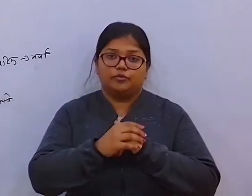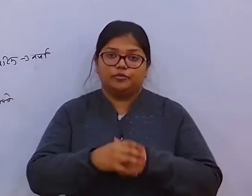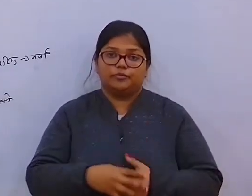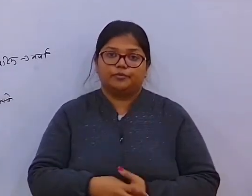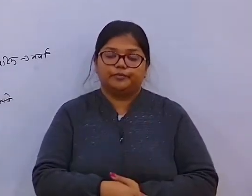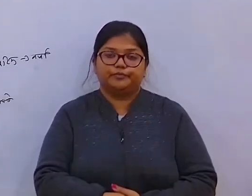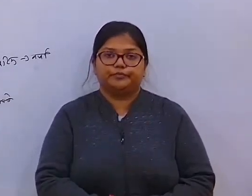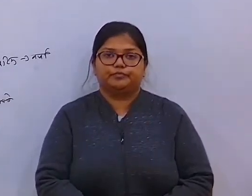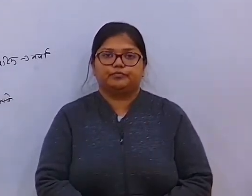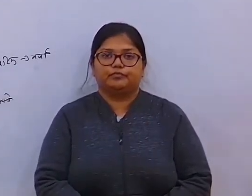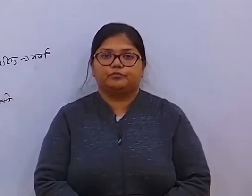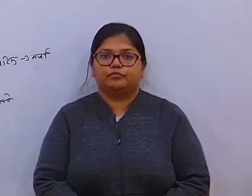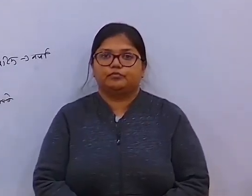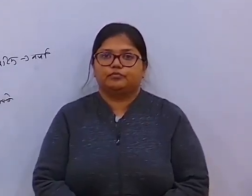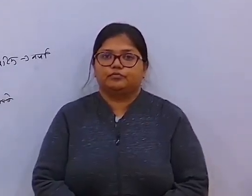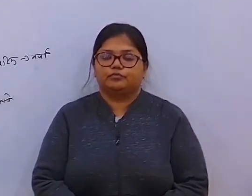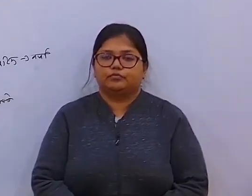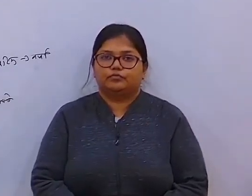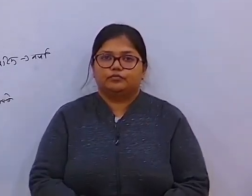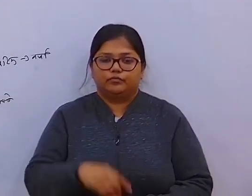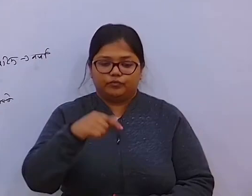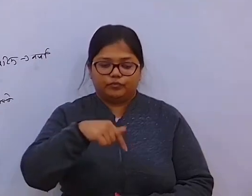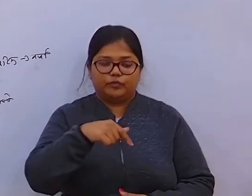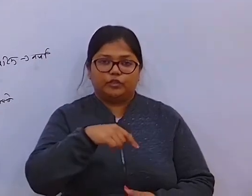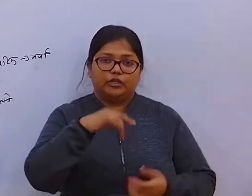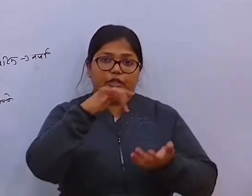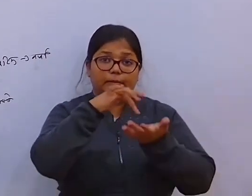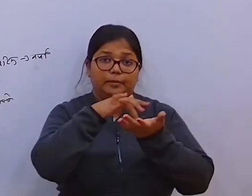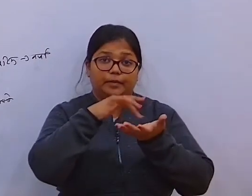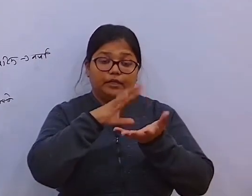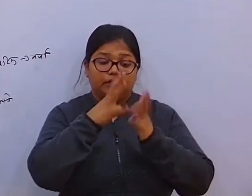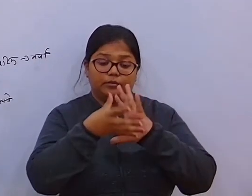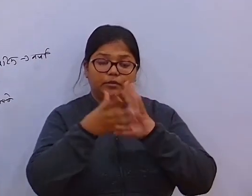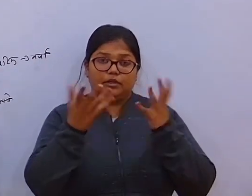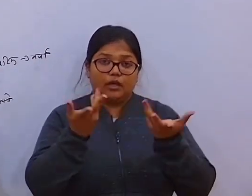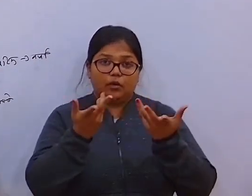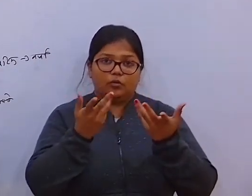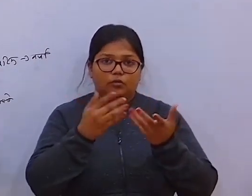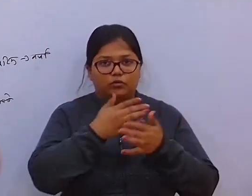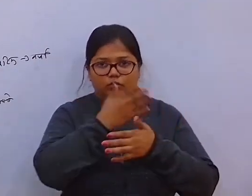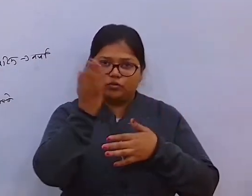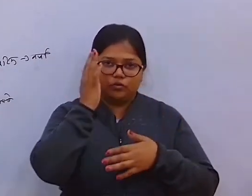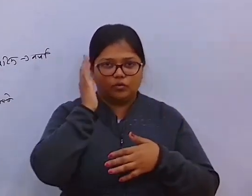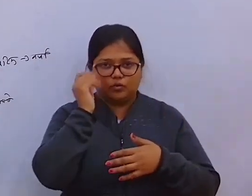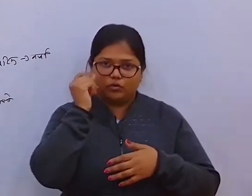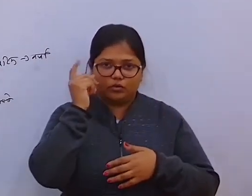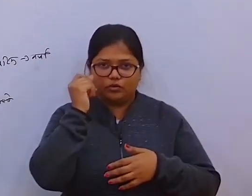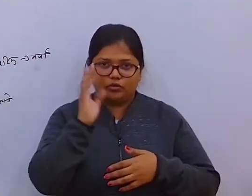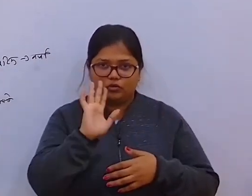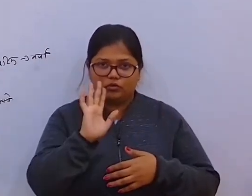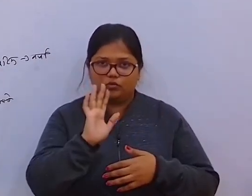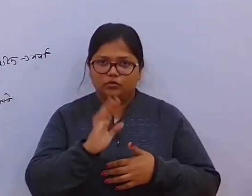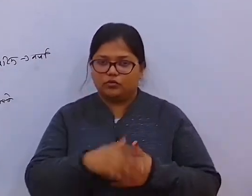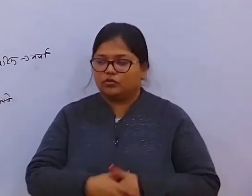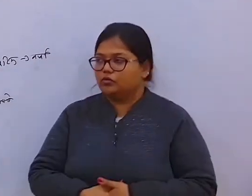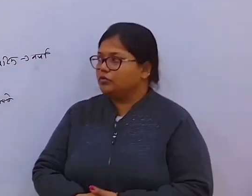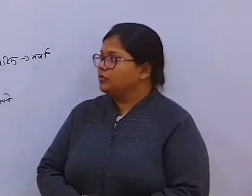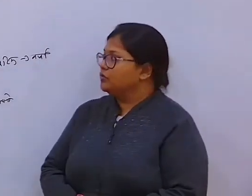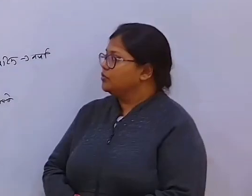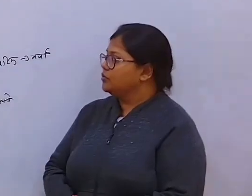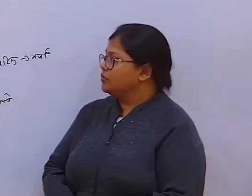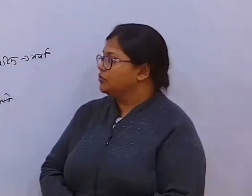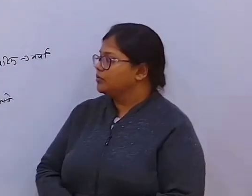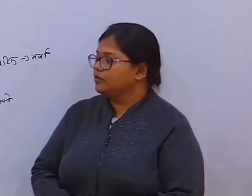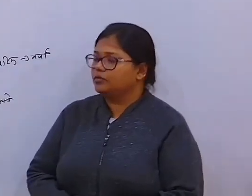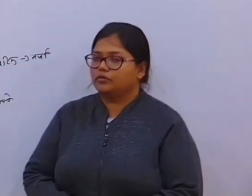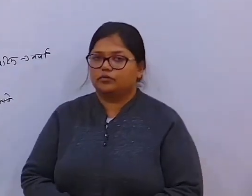अंतः अभिसरण क्षेत्र कैसे होता है, उत्तरी गोला, फिर से एक ग्लोब है, ग्लोब को दो हिस्सों में बांट